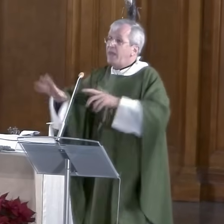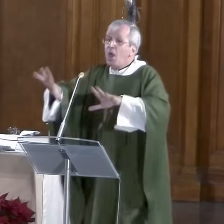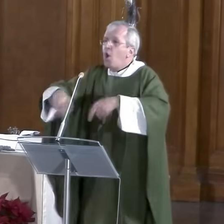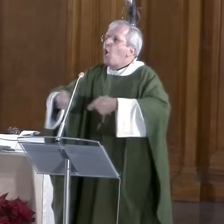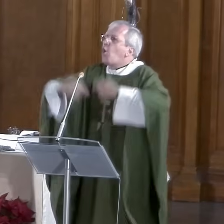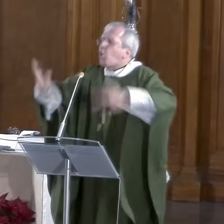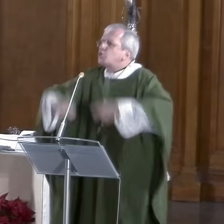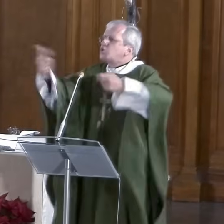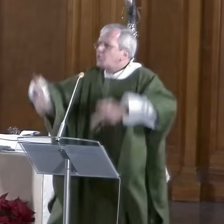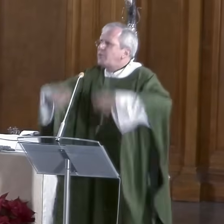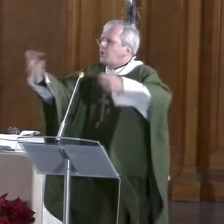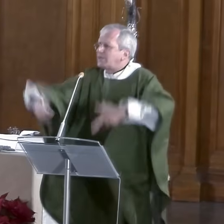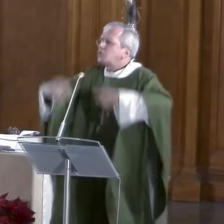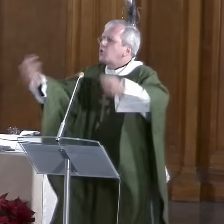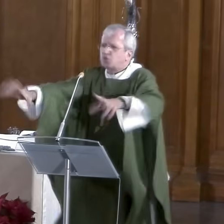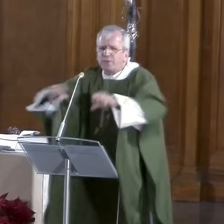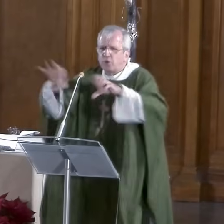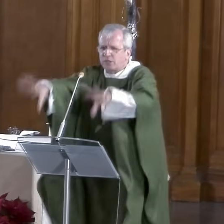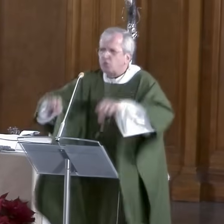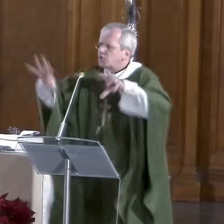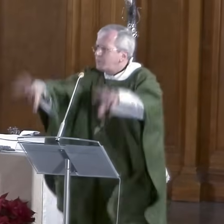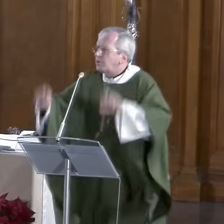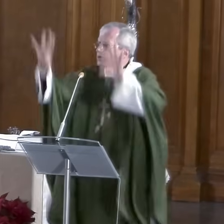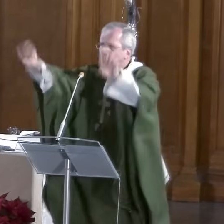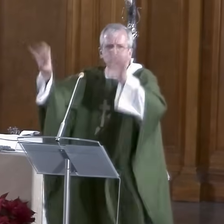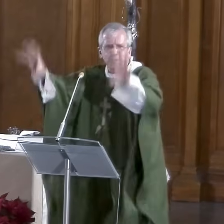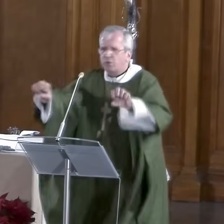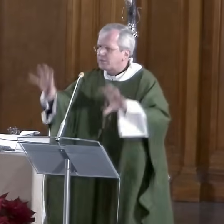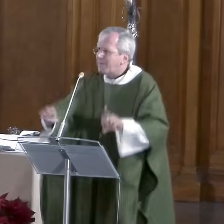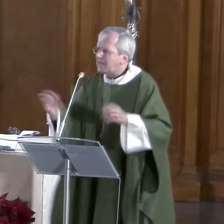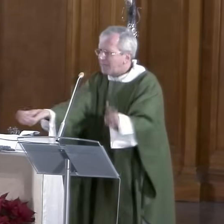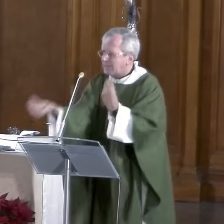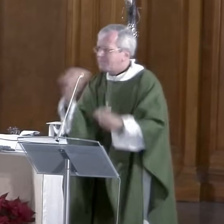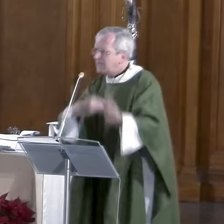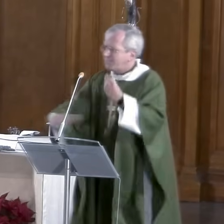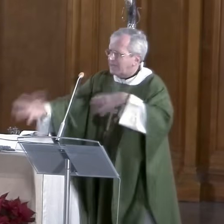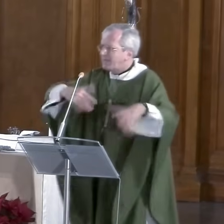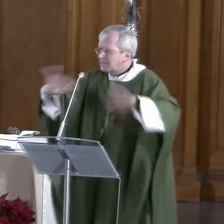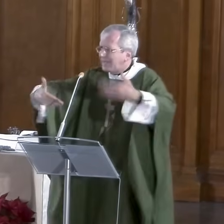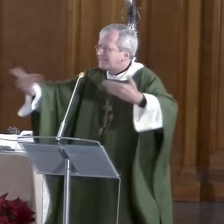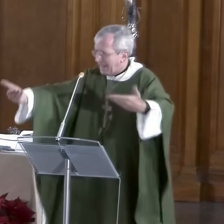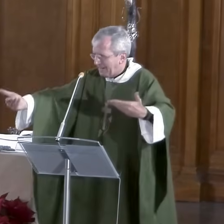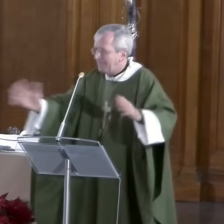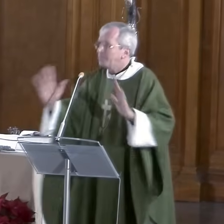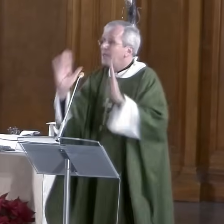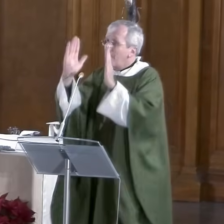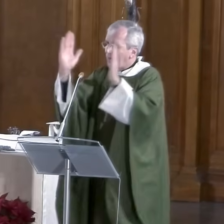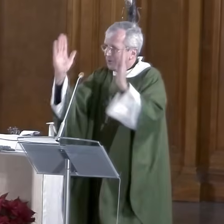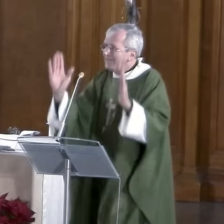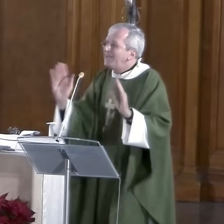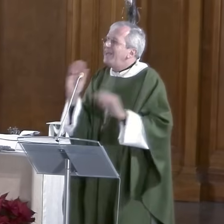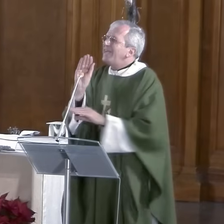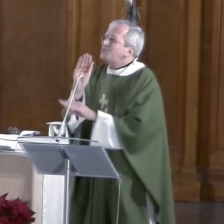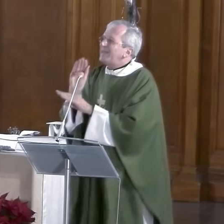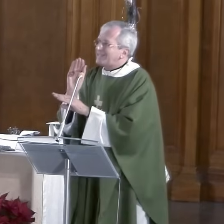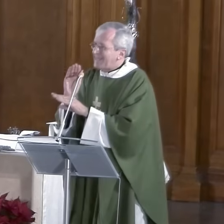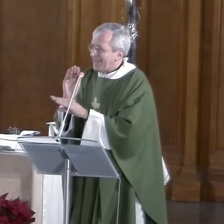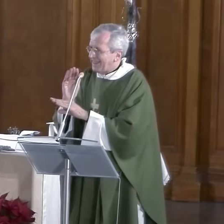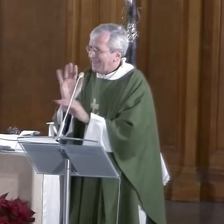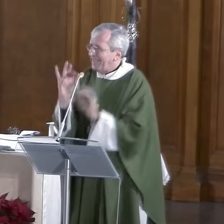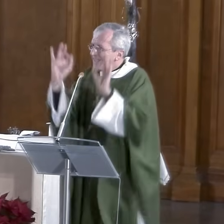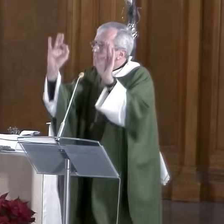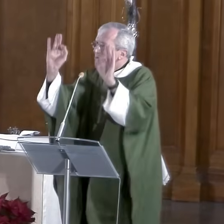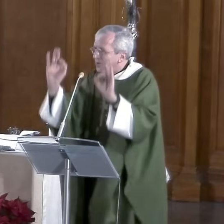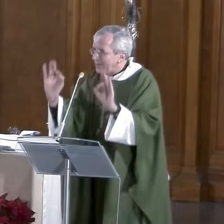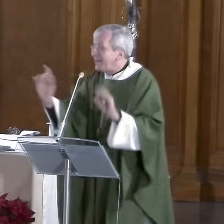nombre de consumidores, consumidores, consumidores, consumidores, más, más, más, más, más, gastar. Bueno, es una